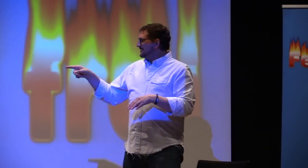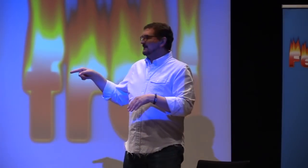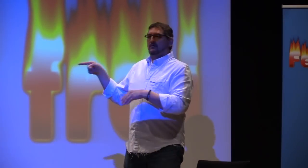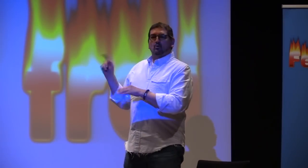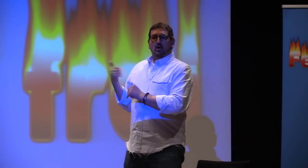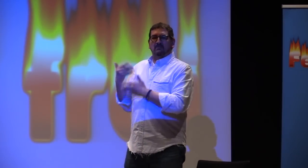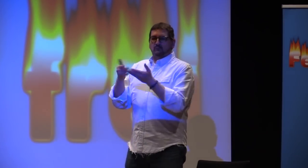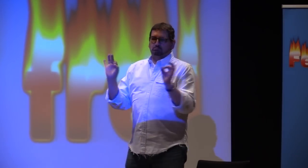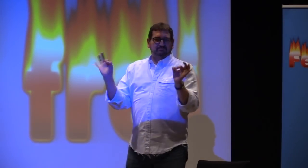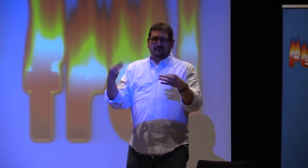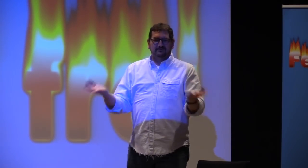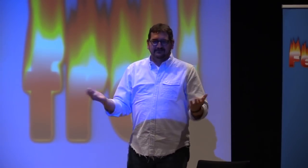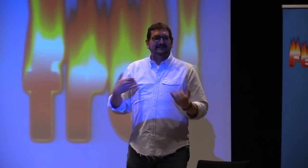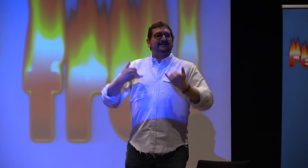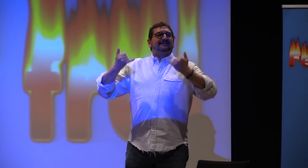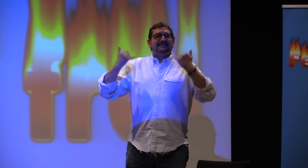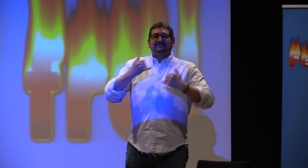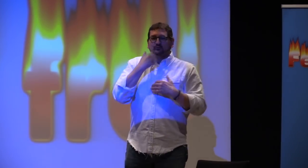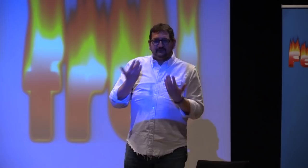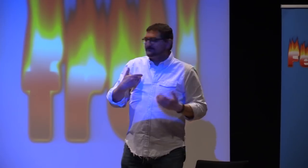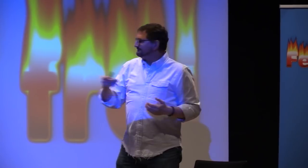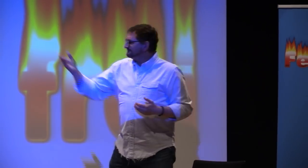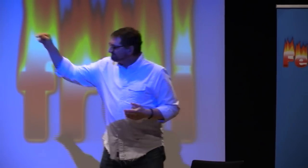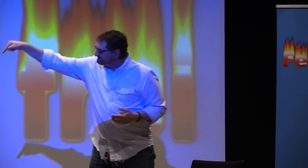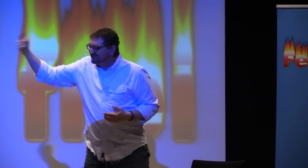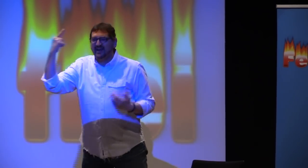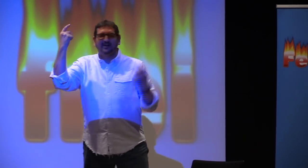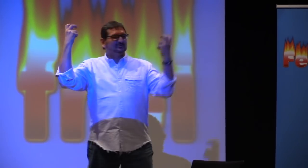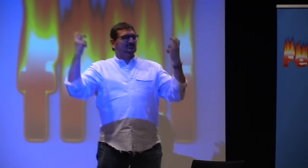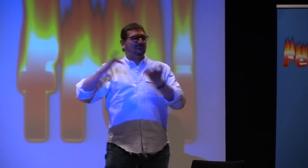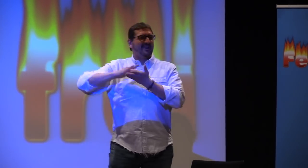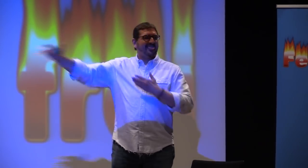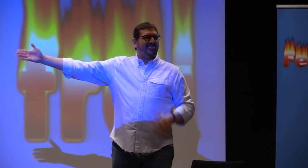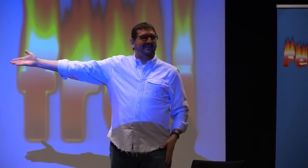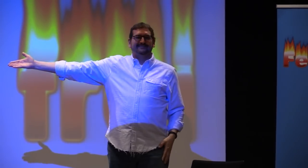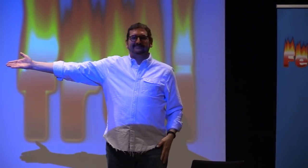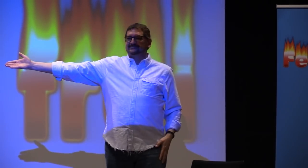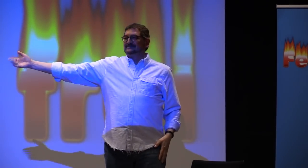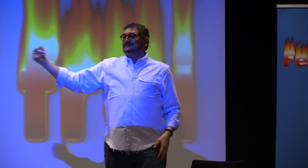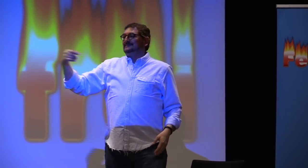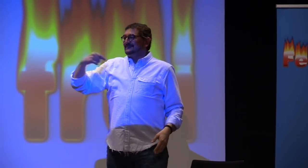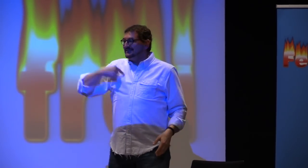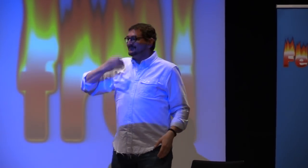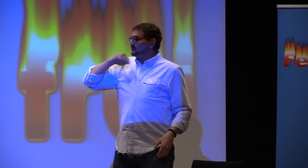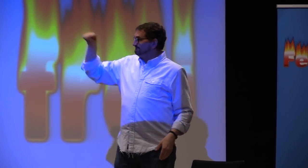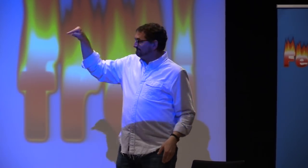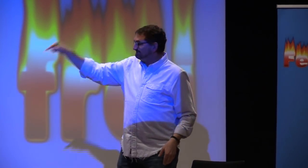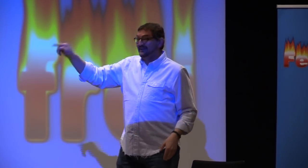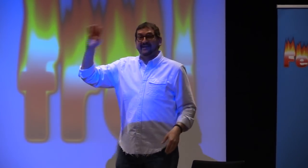sind ja schon über das Internet verbreitet worden. Und wie alle auch sehen können, ist noch